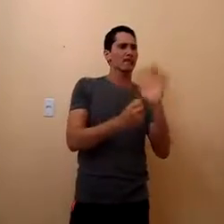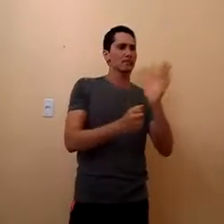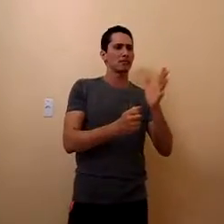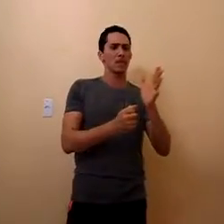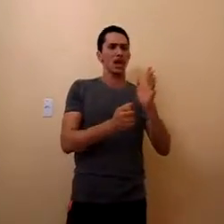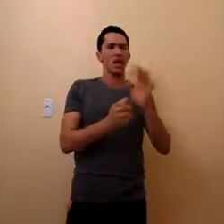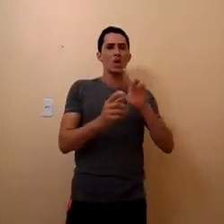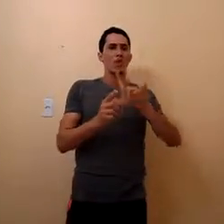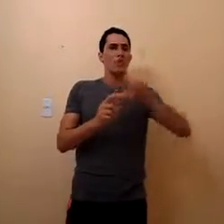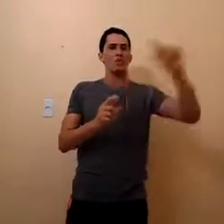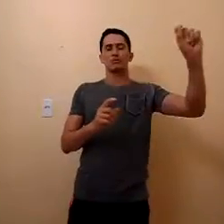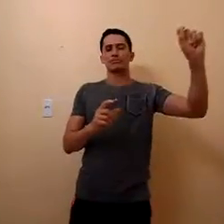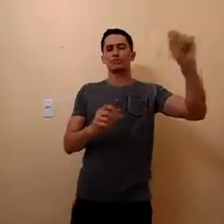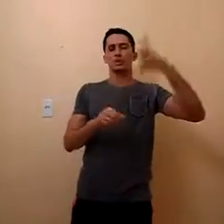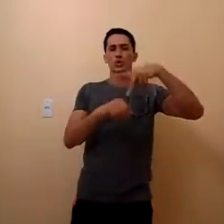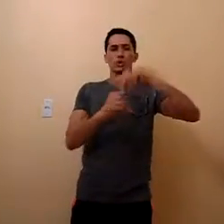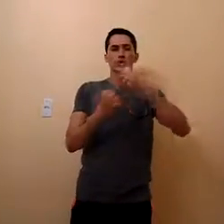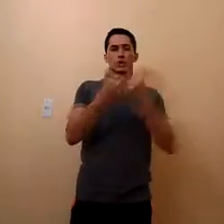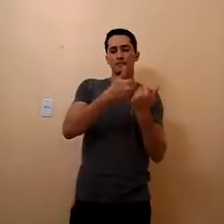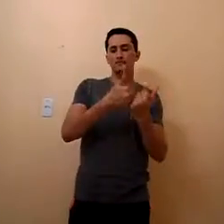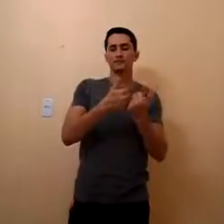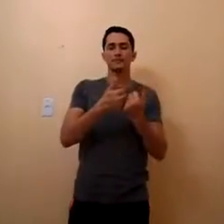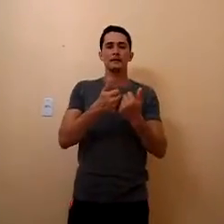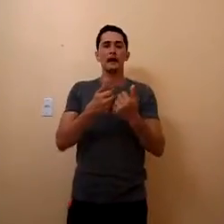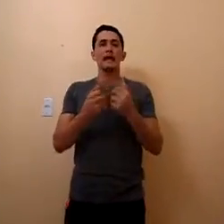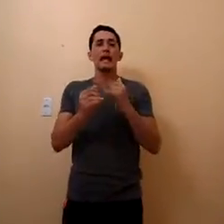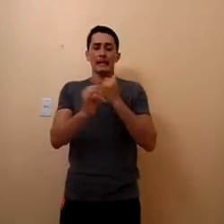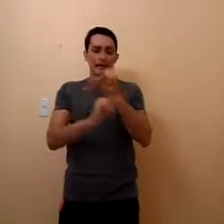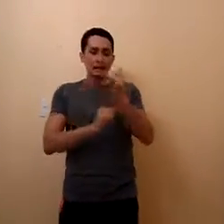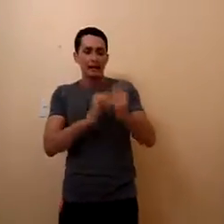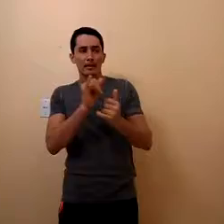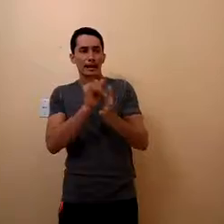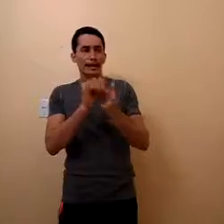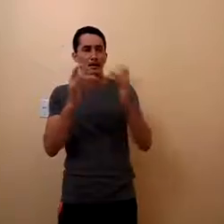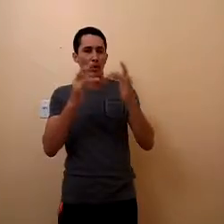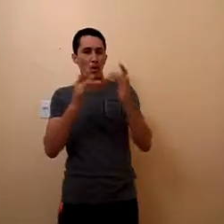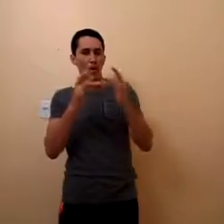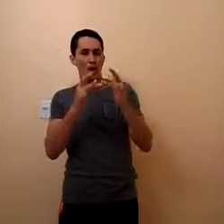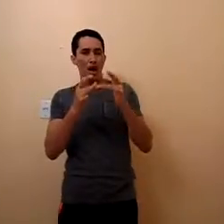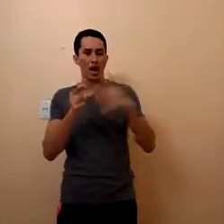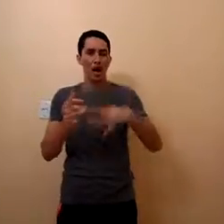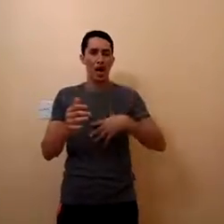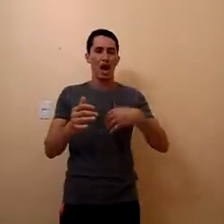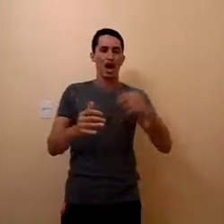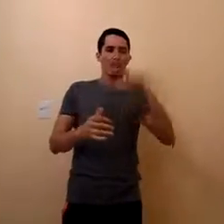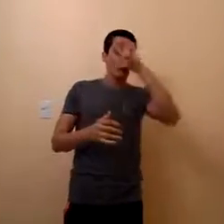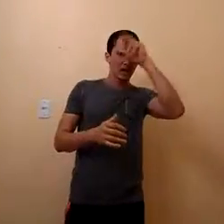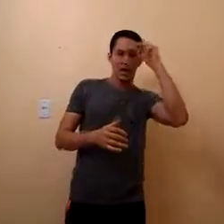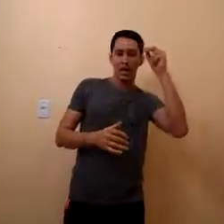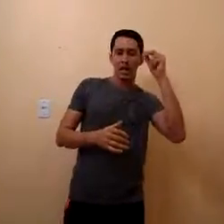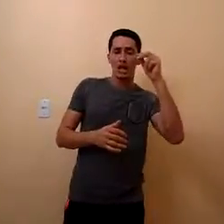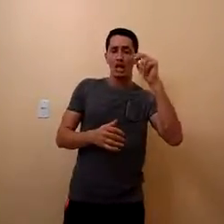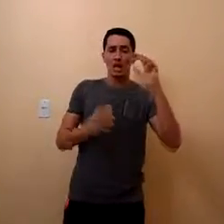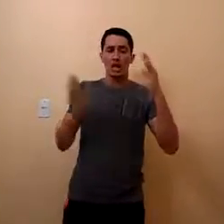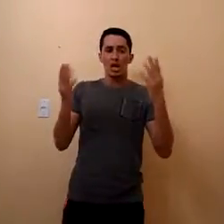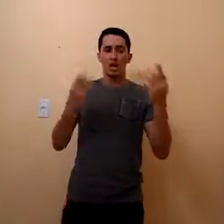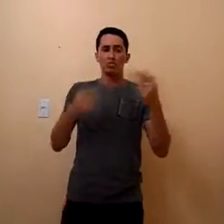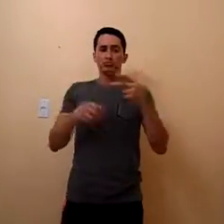país. A repórter Yanara Garcia entrevistou via internet a filha do prefeito morto e ela não esconde que tem medo. Quando eu sei